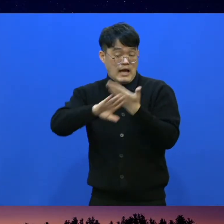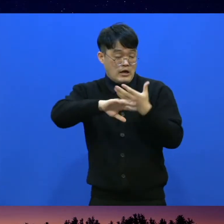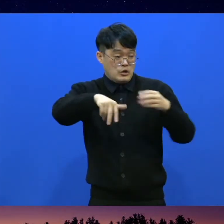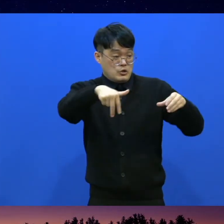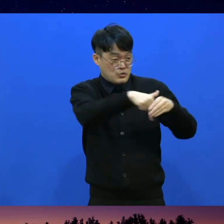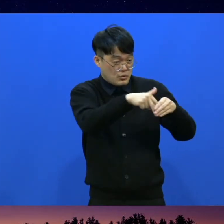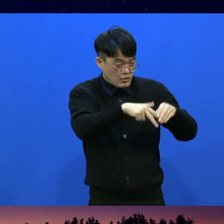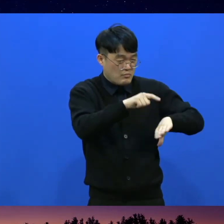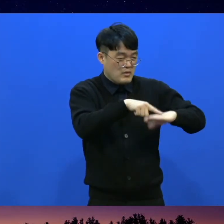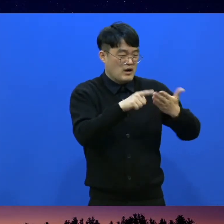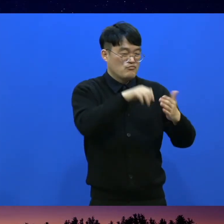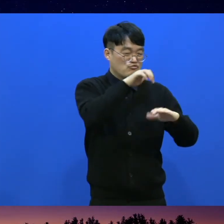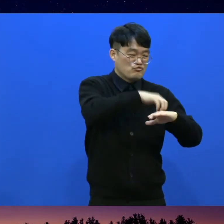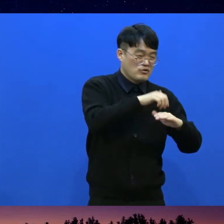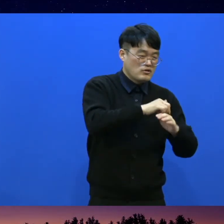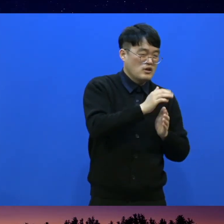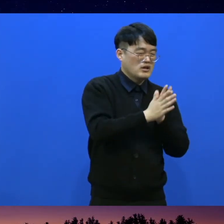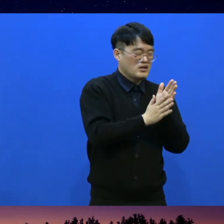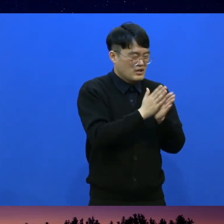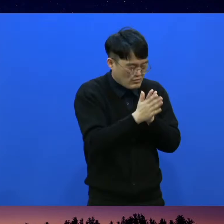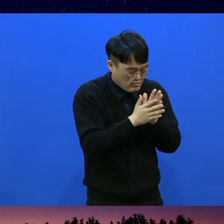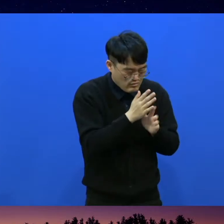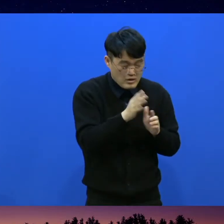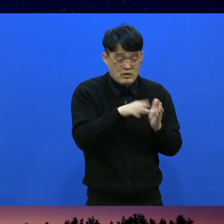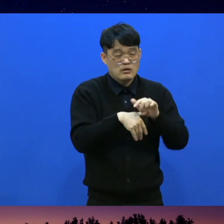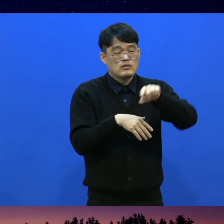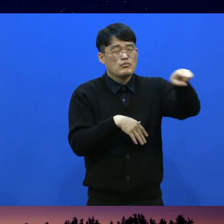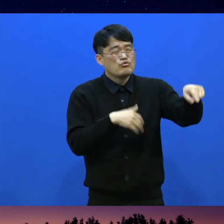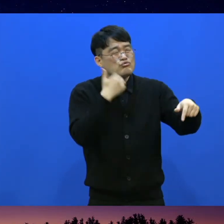이런 마음수련회에서 기도하는 데는 대상이 없어요.